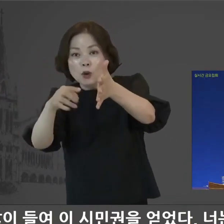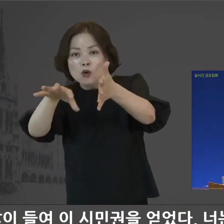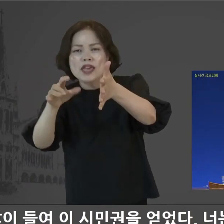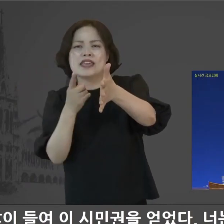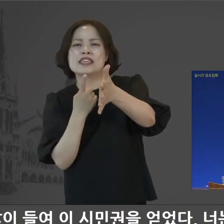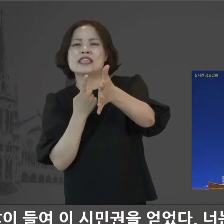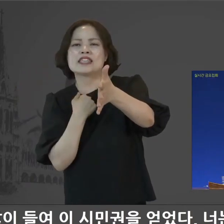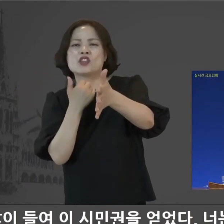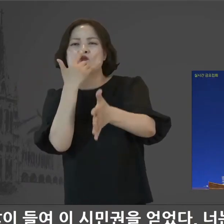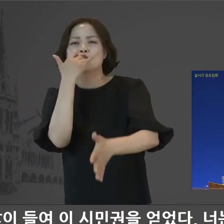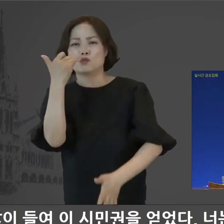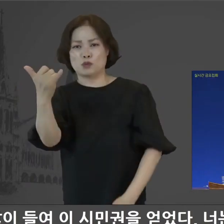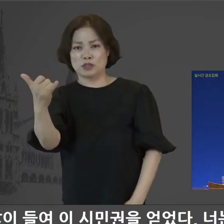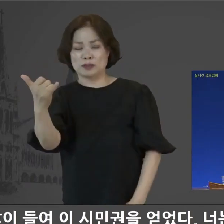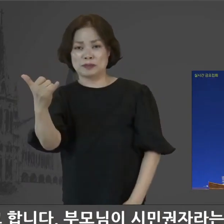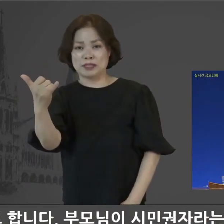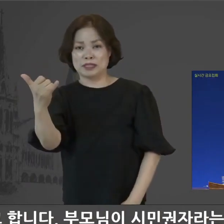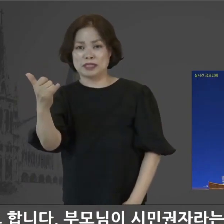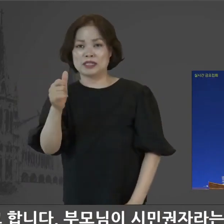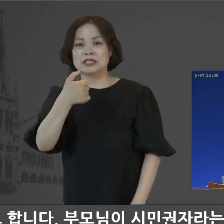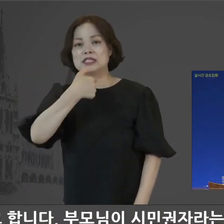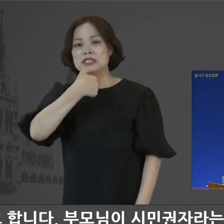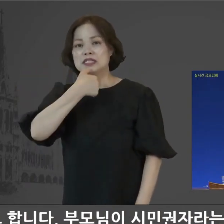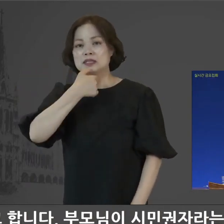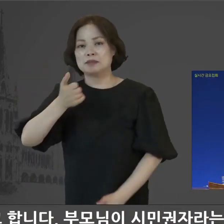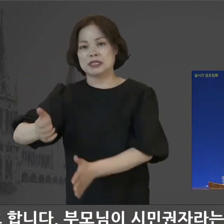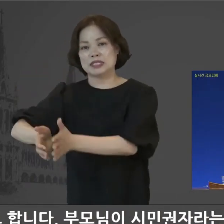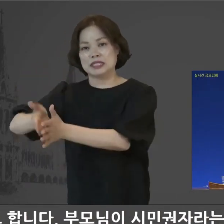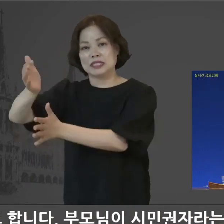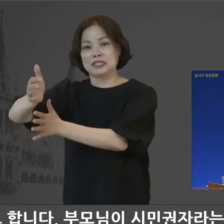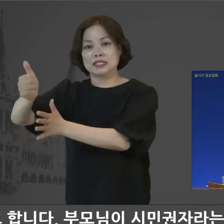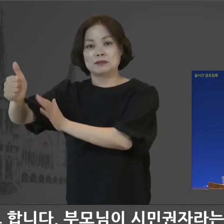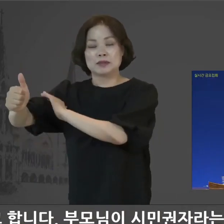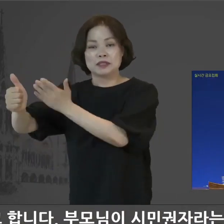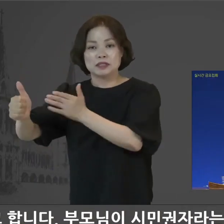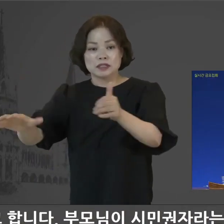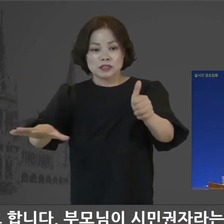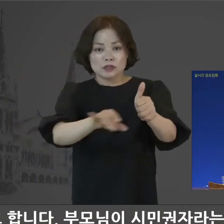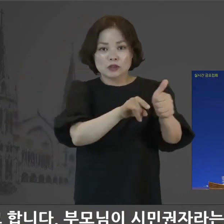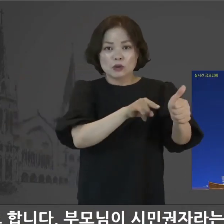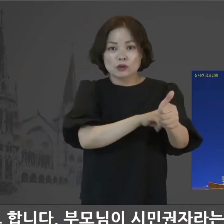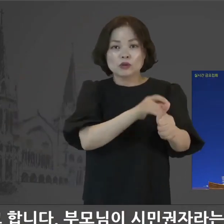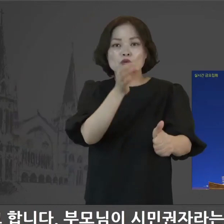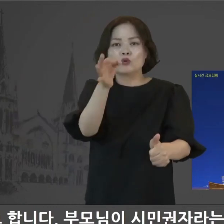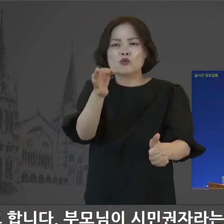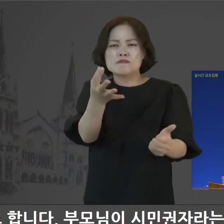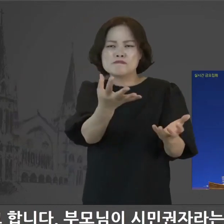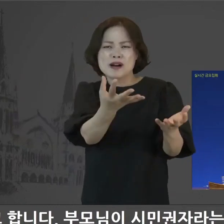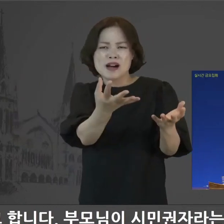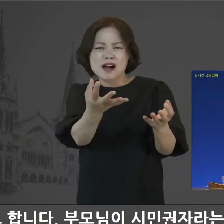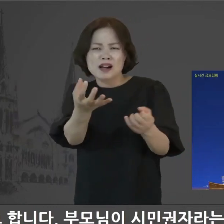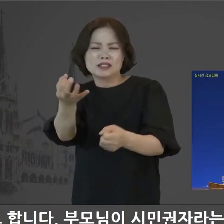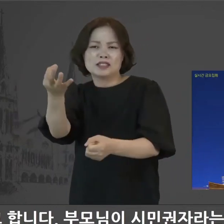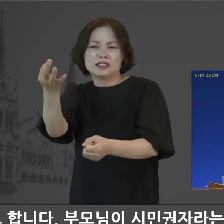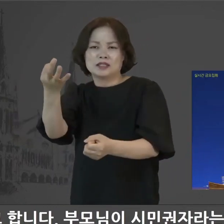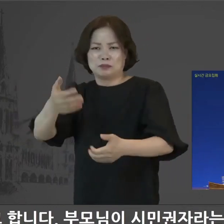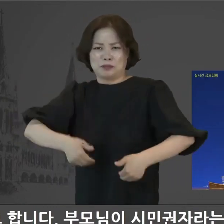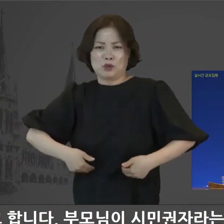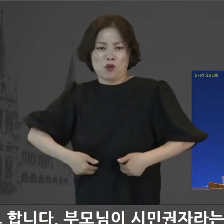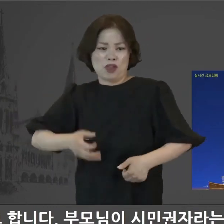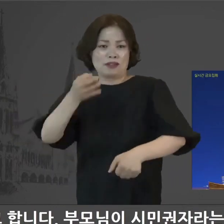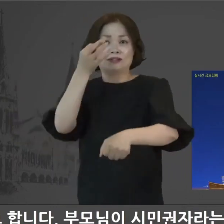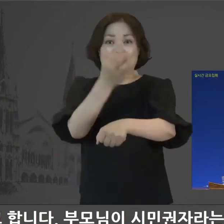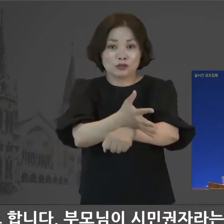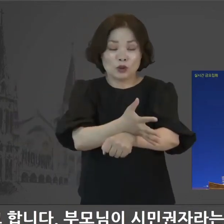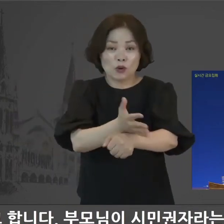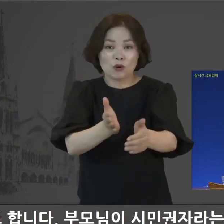있던 부모님이 이미 로마 시민권자였다. 천부장은 어떻게 했다고요? 돈을 많이 주고 샀다.